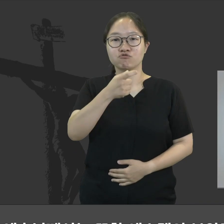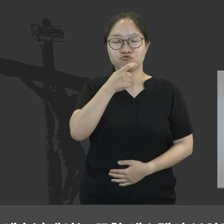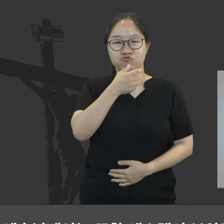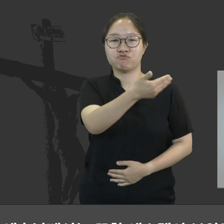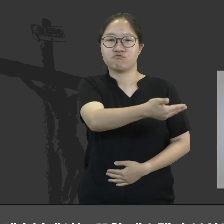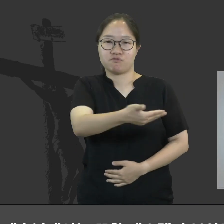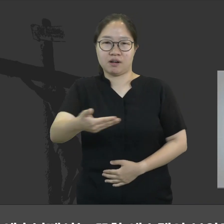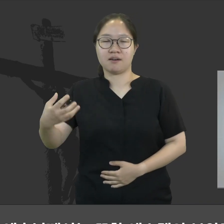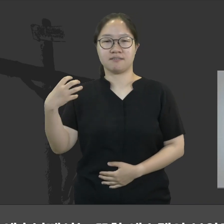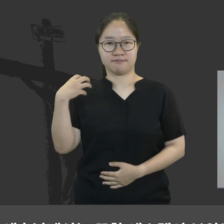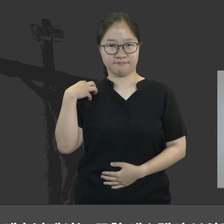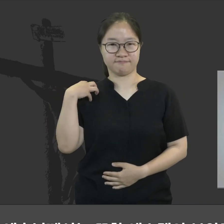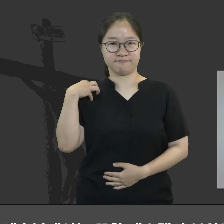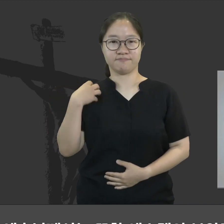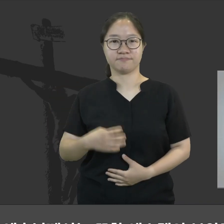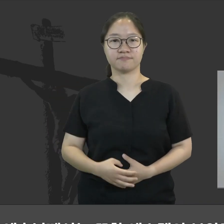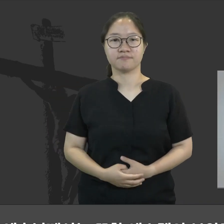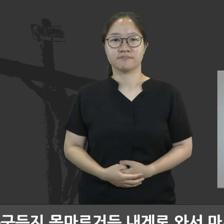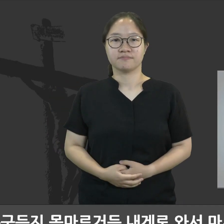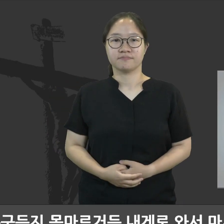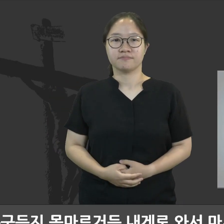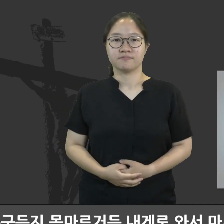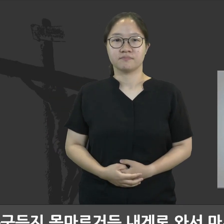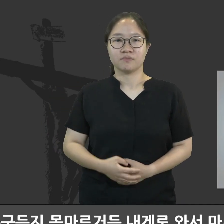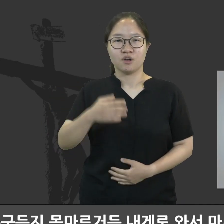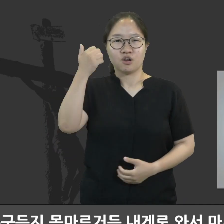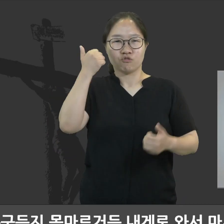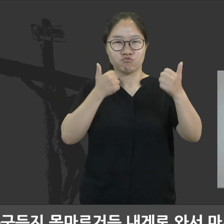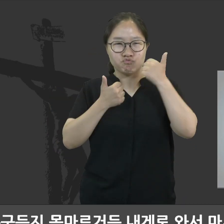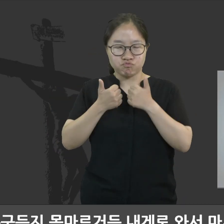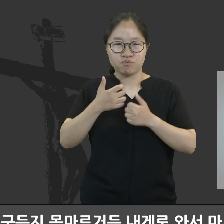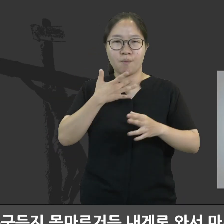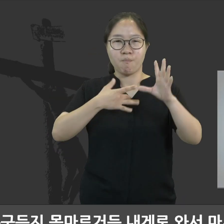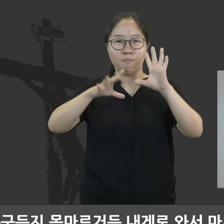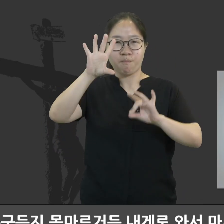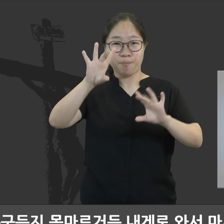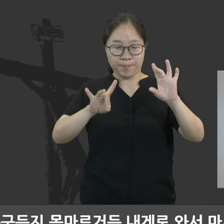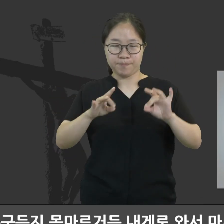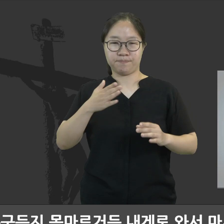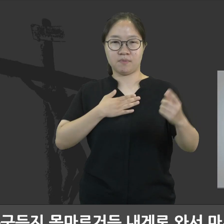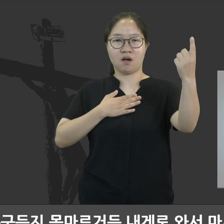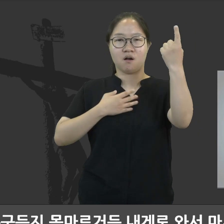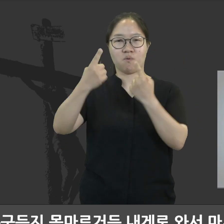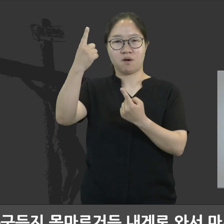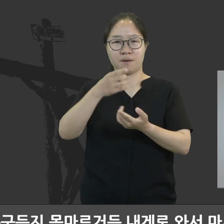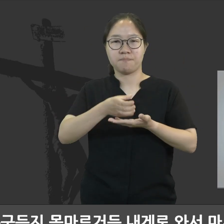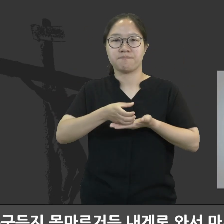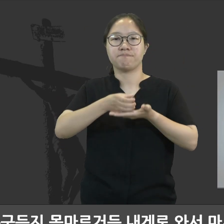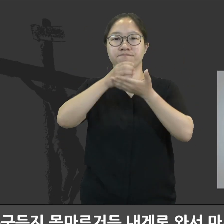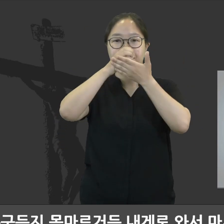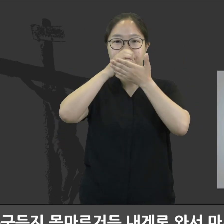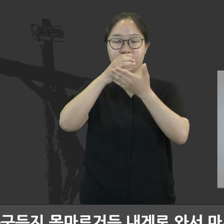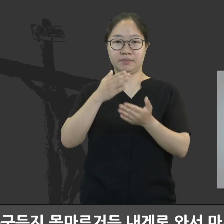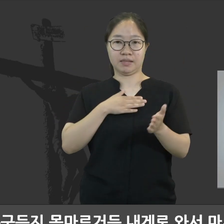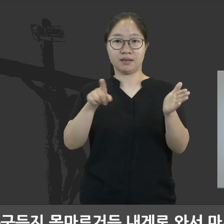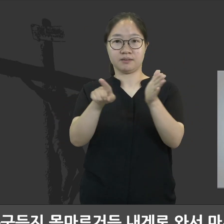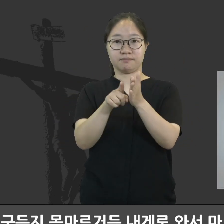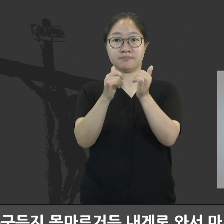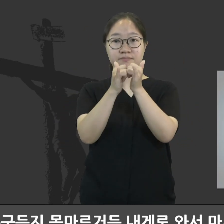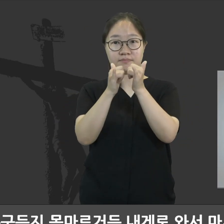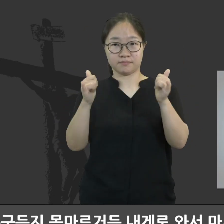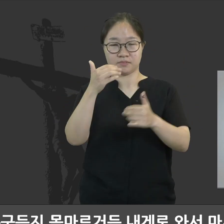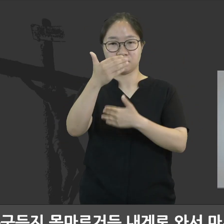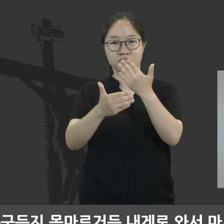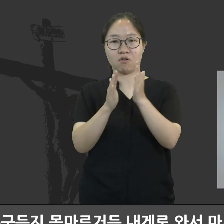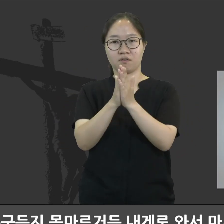바로 그 생수의 강이십니다. 누구든지 목마르거든 내게로 와서 마시라. 나를 믿는